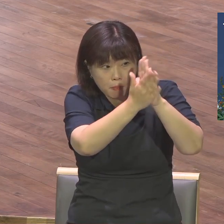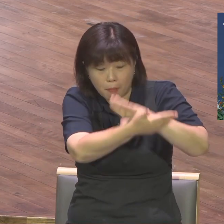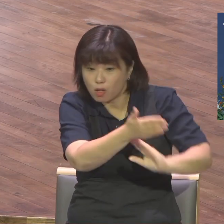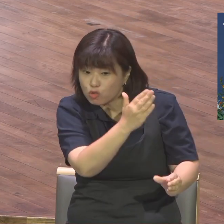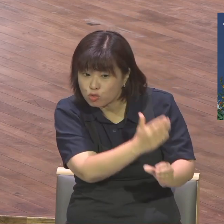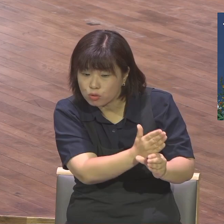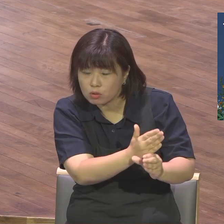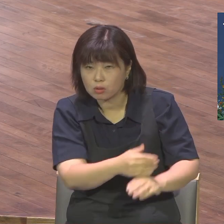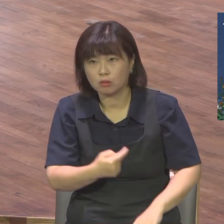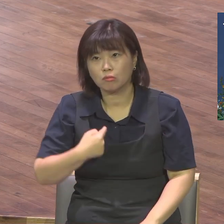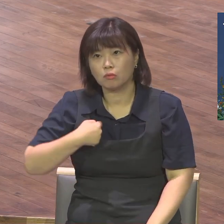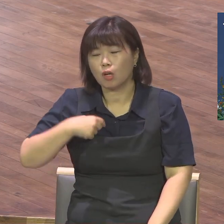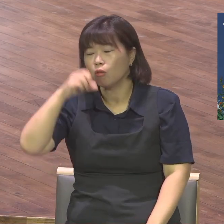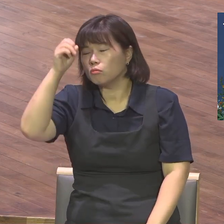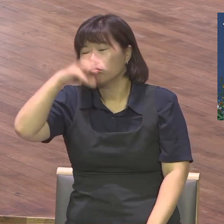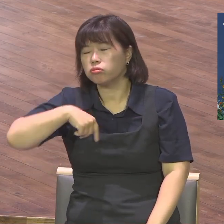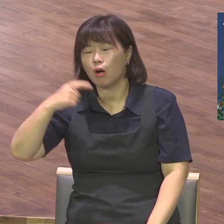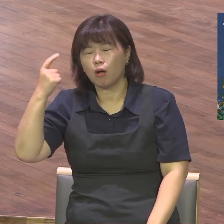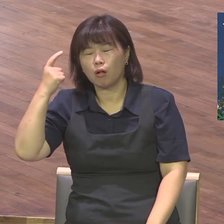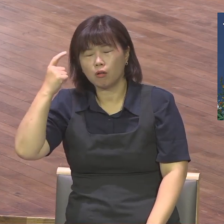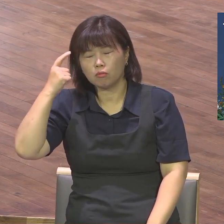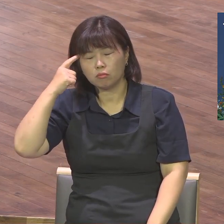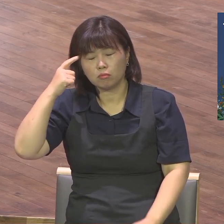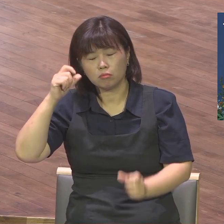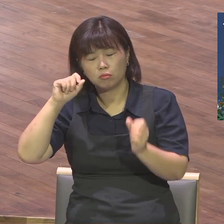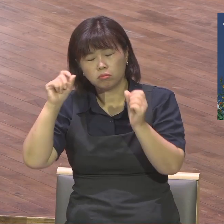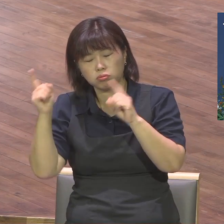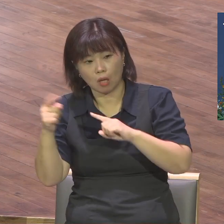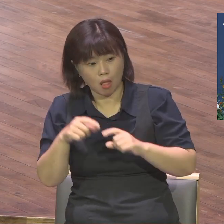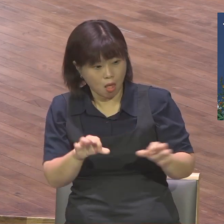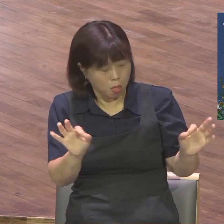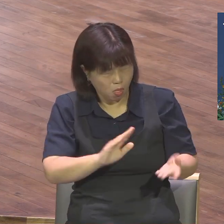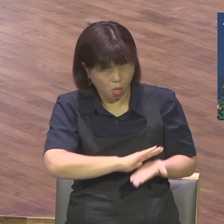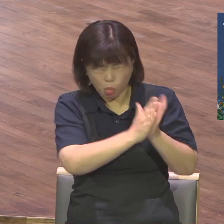하면 이것이 뉴에이지인지 뭔지